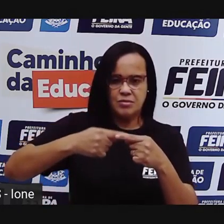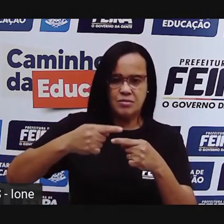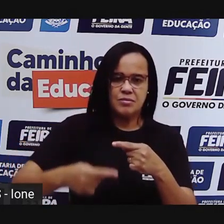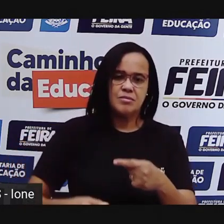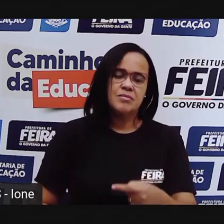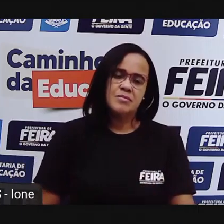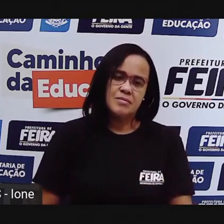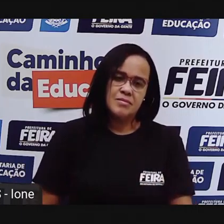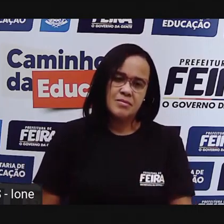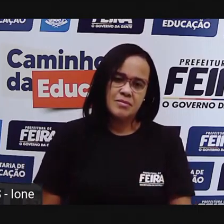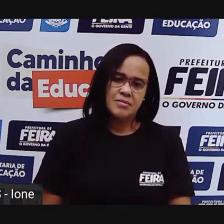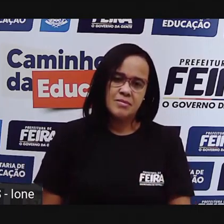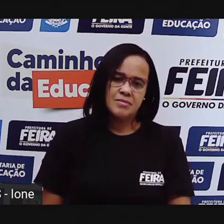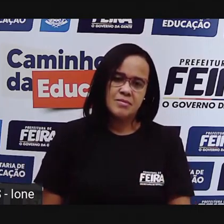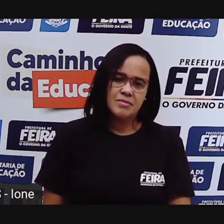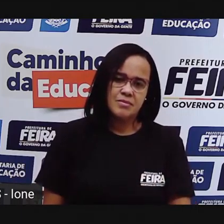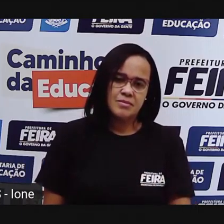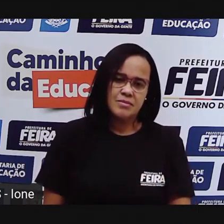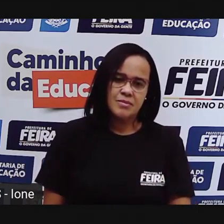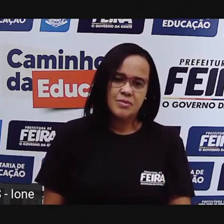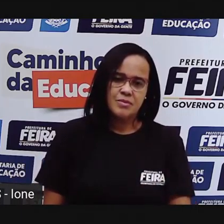Vamos enrolando.